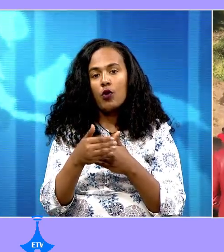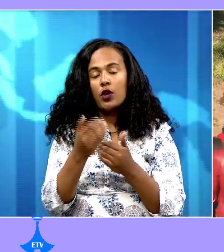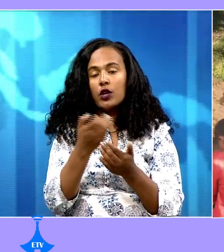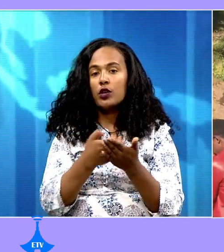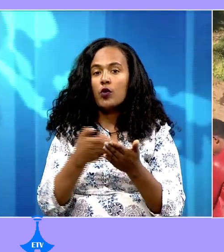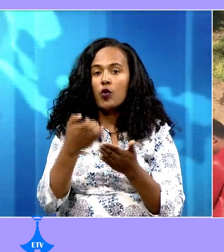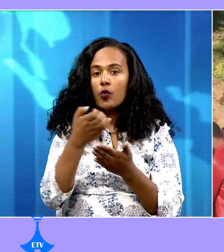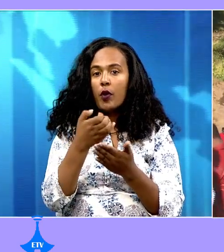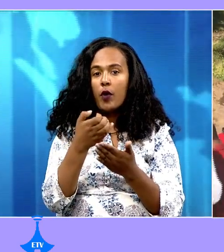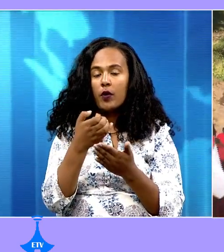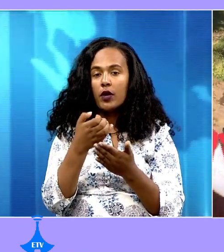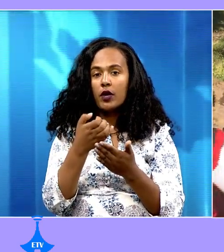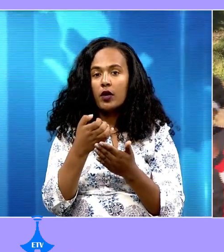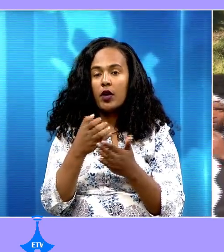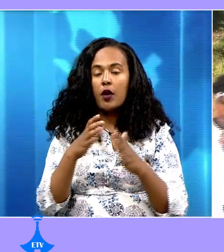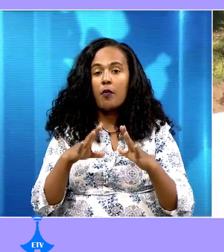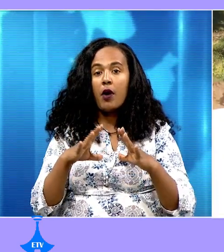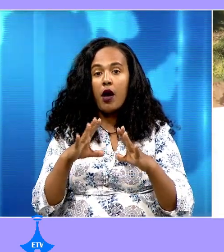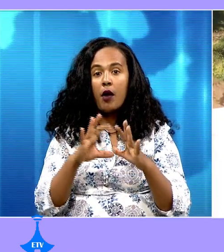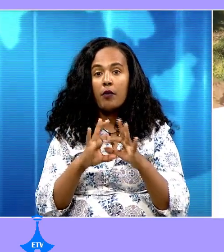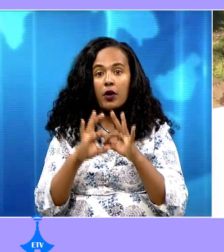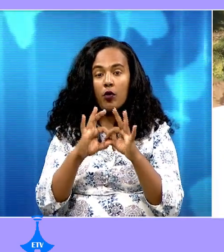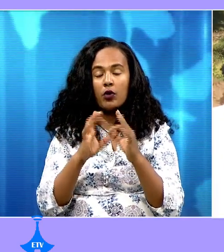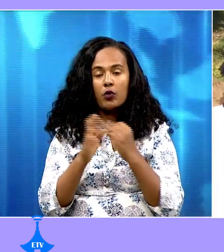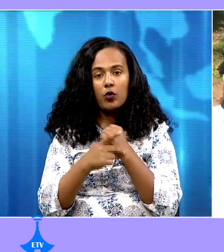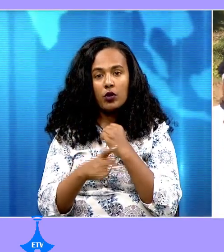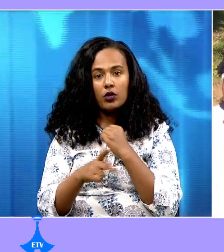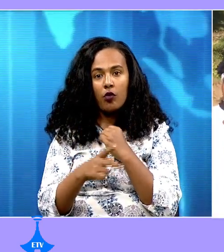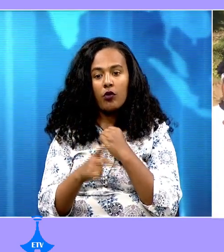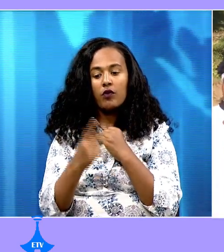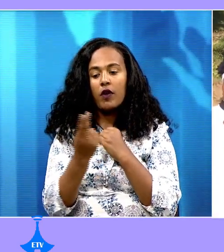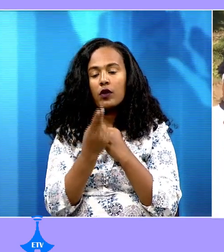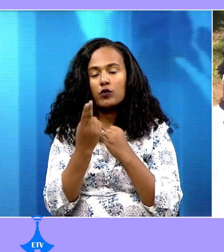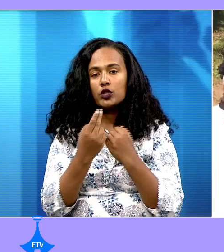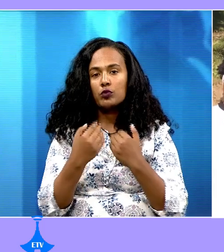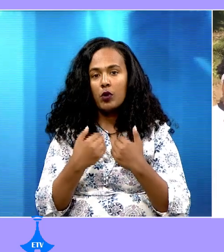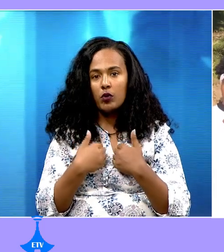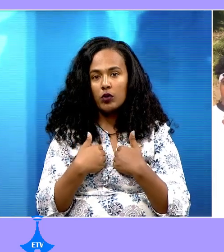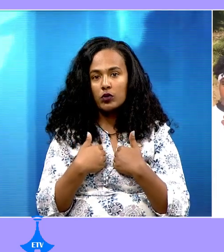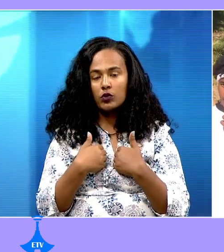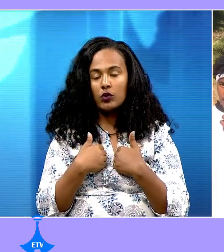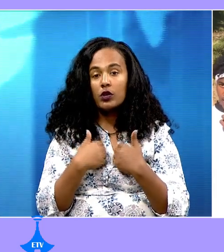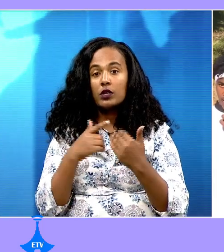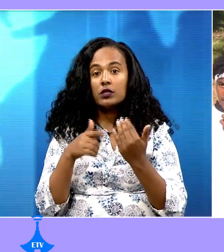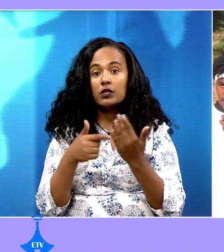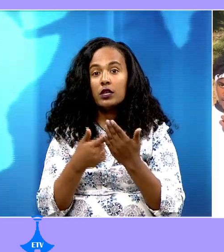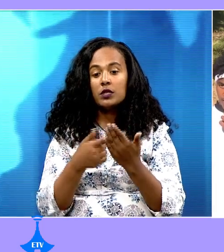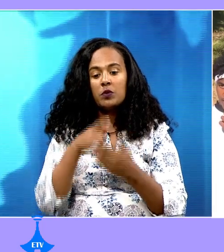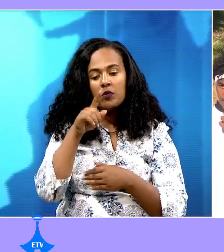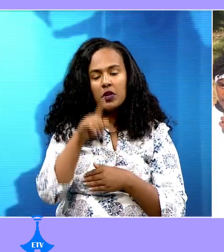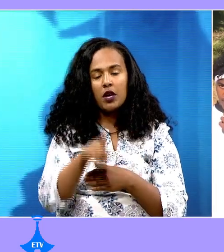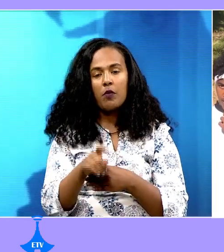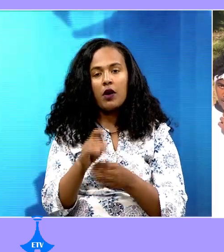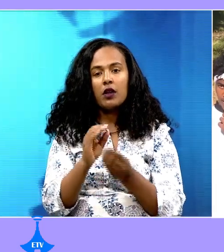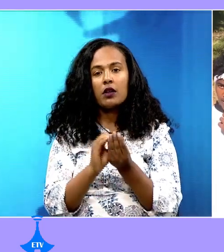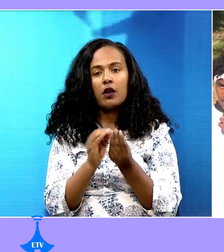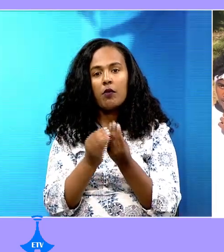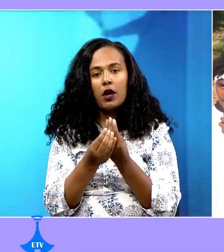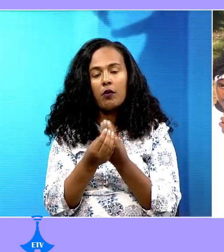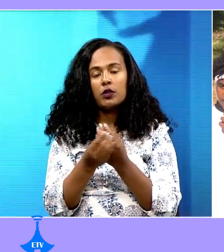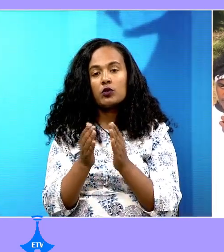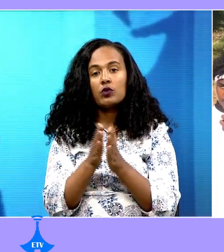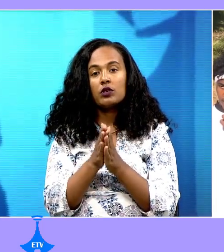ኢኮኖሚያዊ፣ ማህበራዊ፣ ፖለቲካዊ ፋይዳዎች ሁሉ አሏቸው እና መንግስት በሚገባ የሚንከባከባቸው